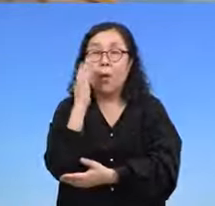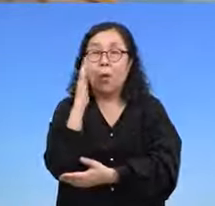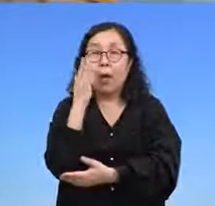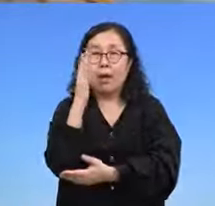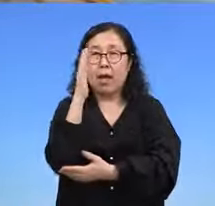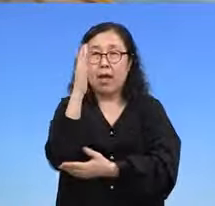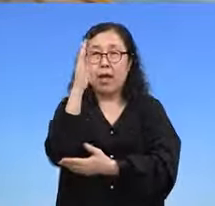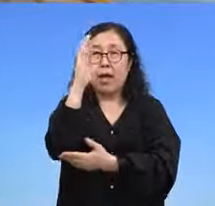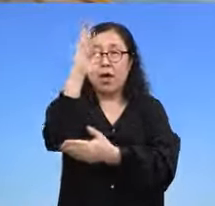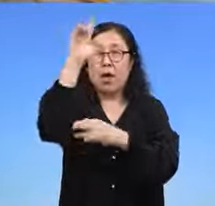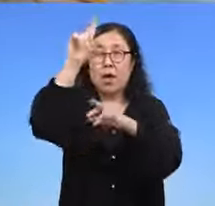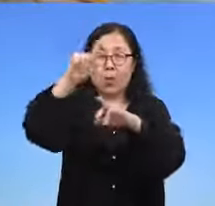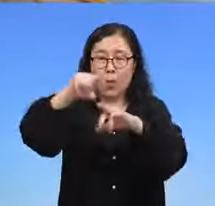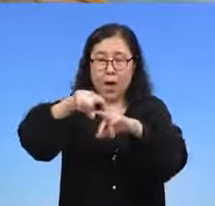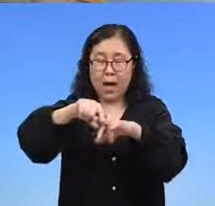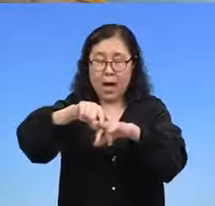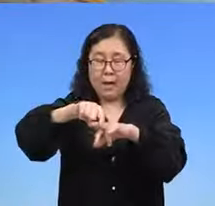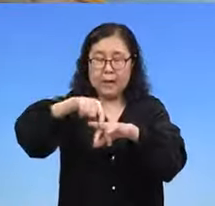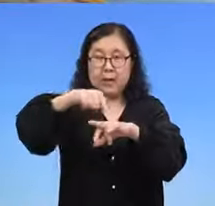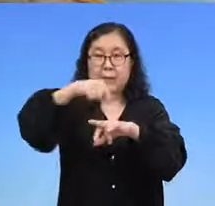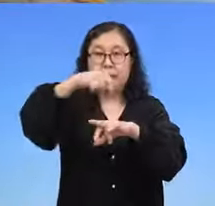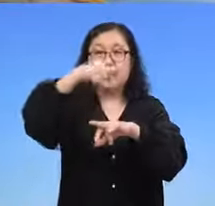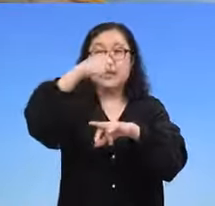영광의 왕이시라.